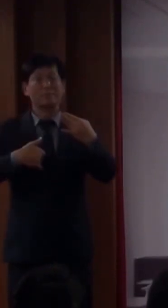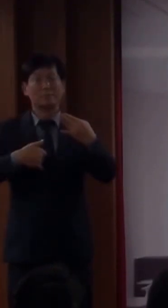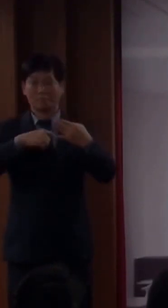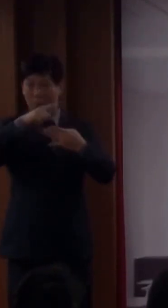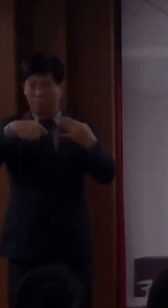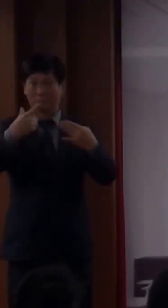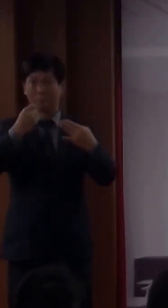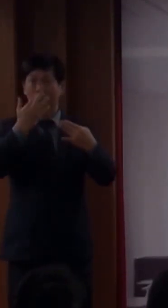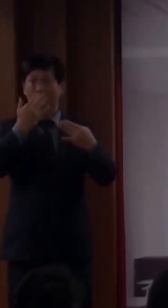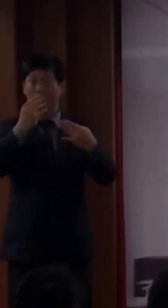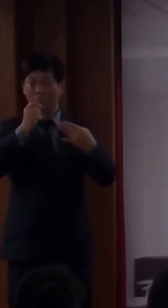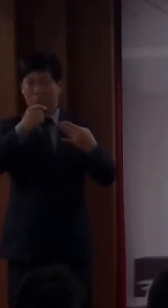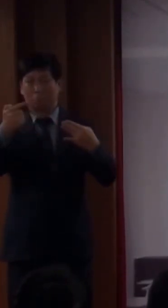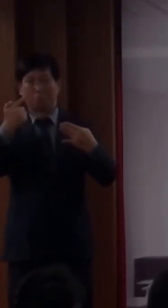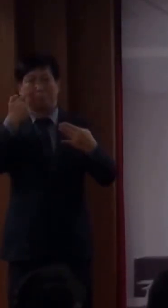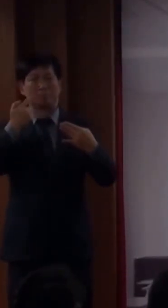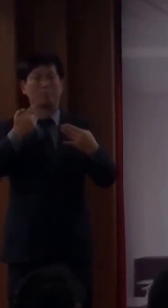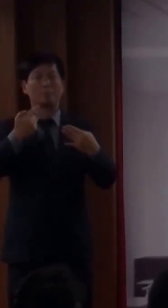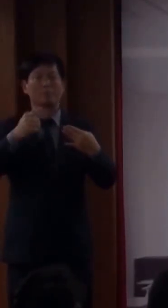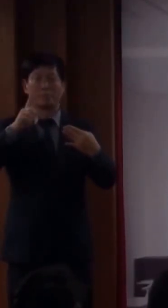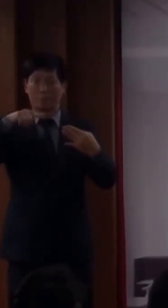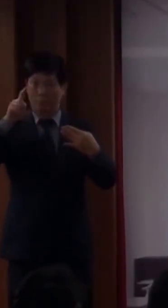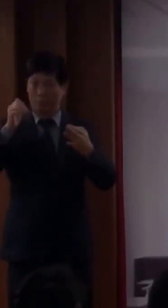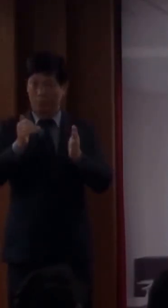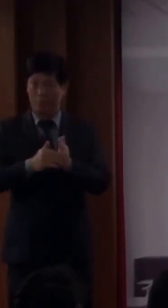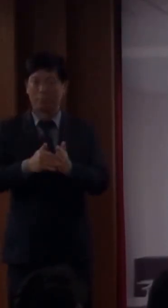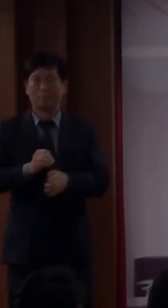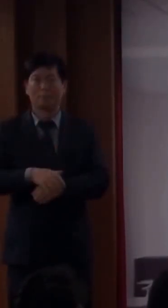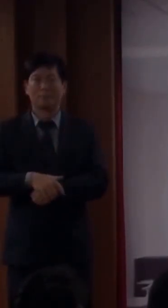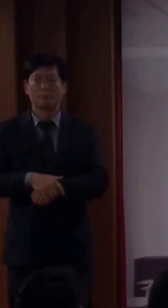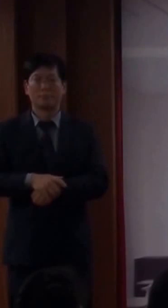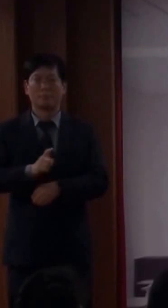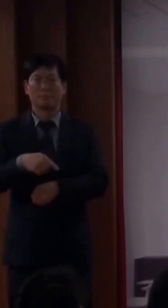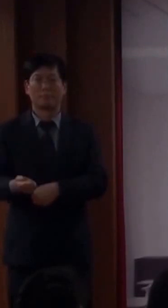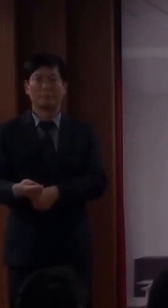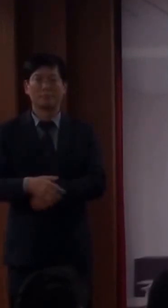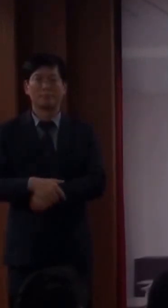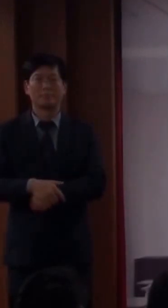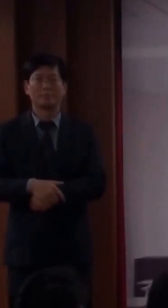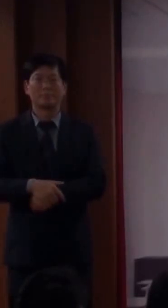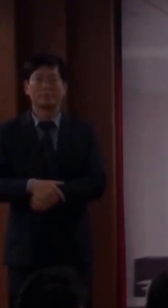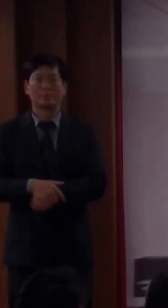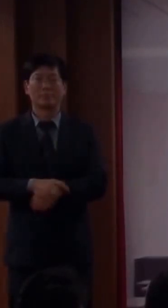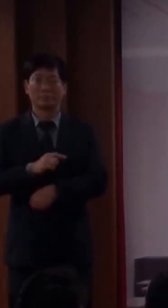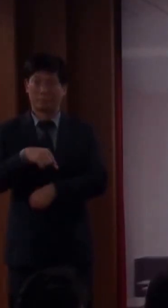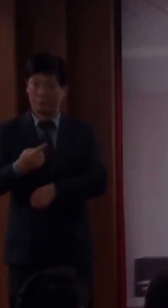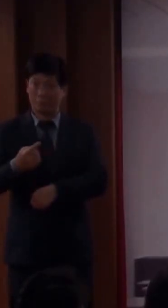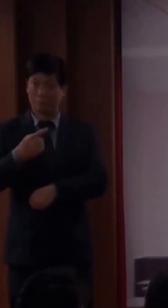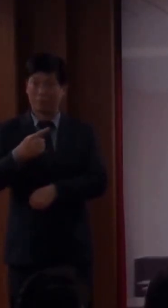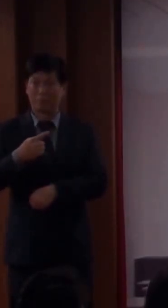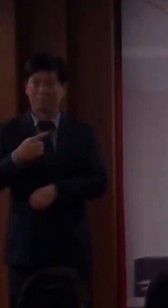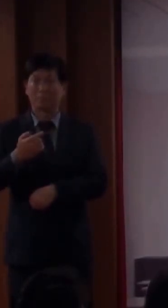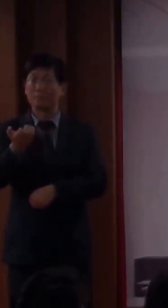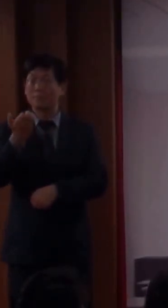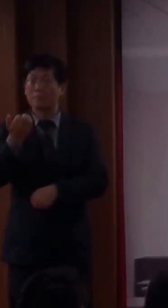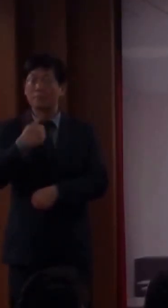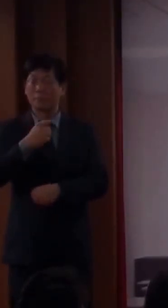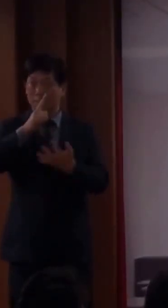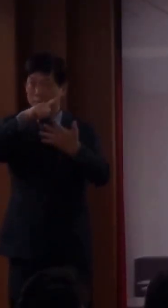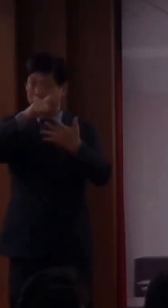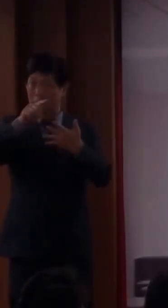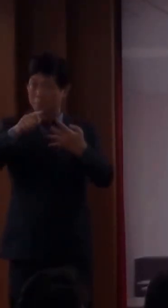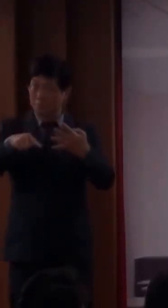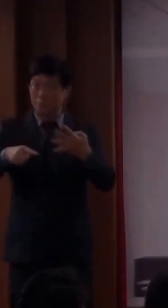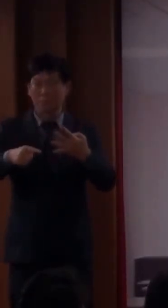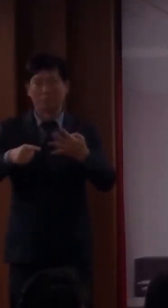这3笔就会变深的颜色。好，选择好之后呢，我们就进入到下一步。 散户之后呢，就会被把你刚才所选的这